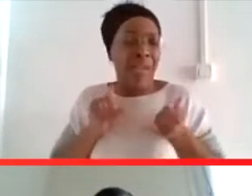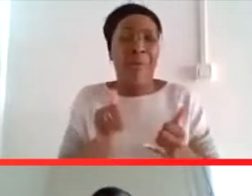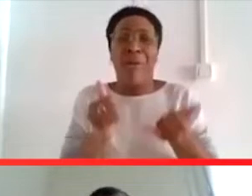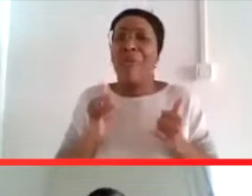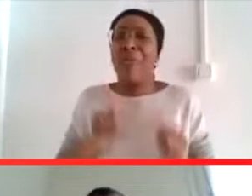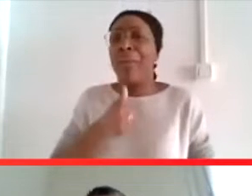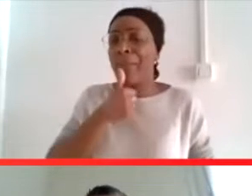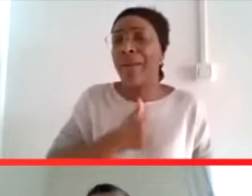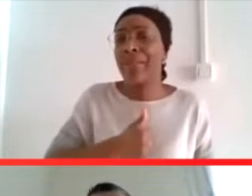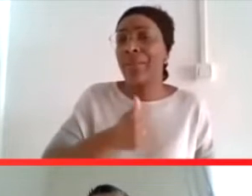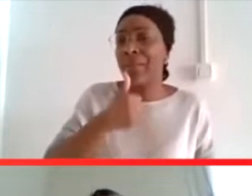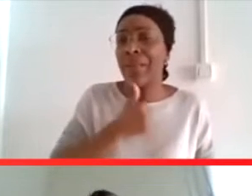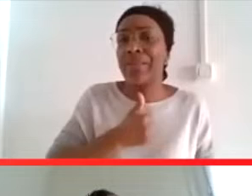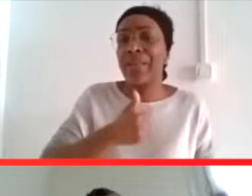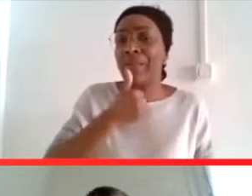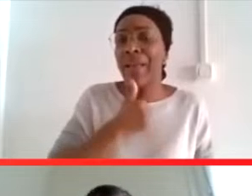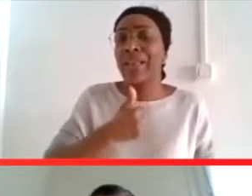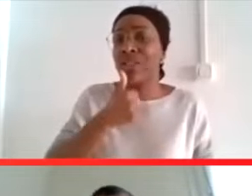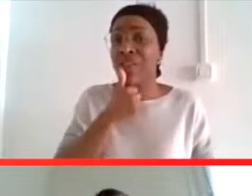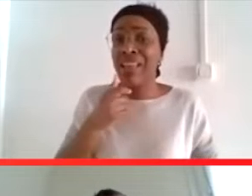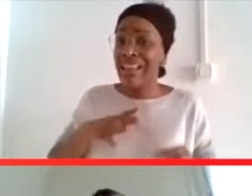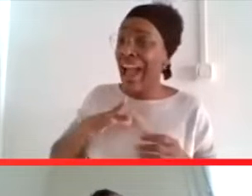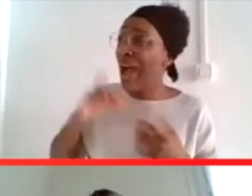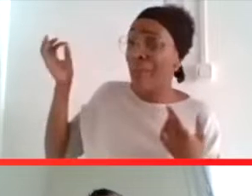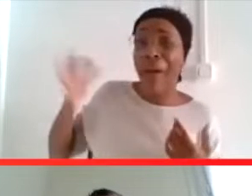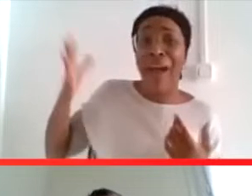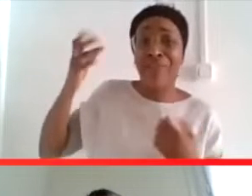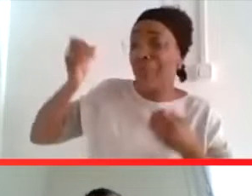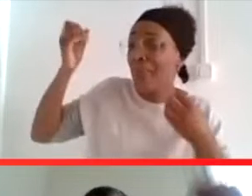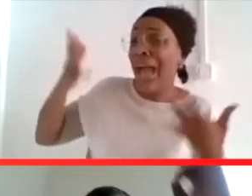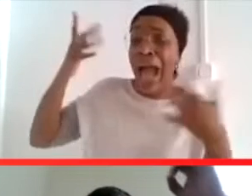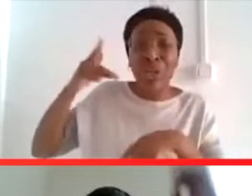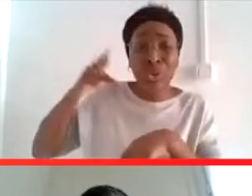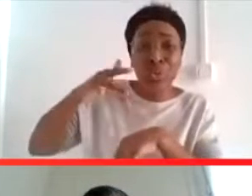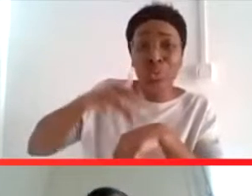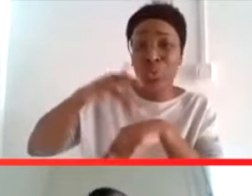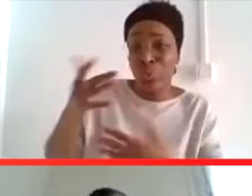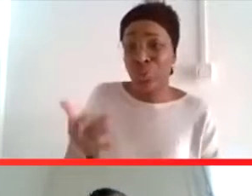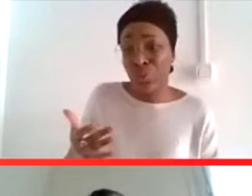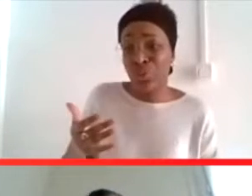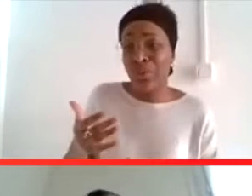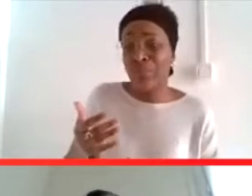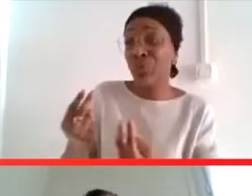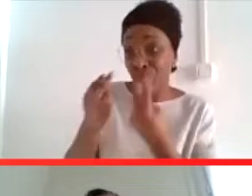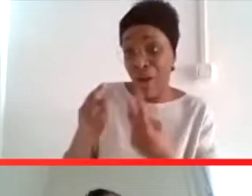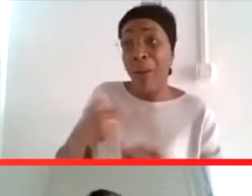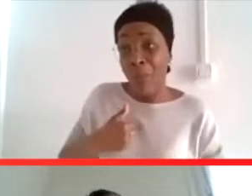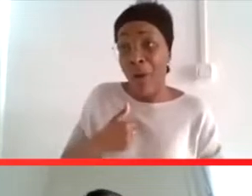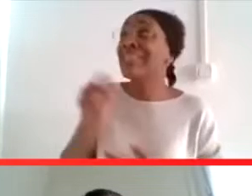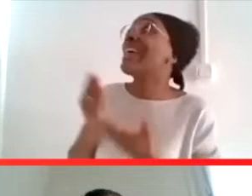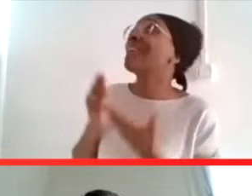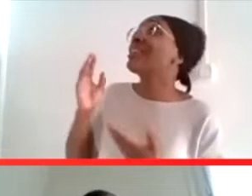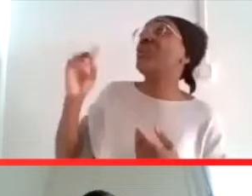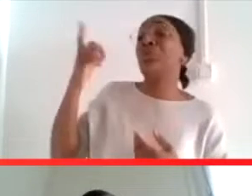apôtre et vous avez la preuve que je suis un serviteur de Dieu. C'est parce que j'ai une patience à toute épreuve. » Pas par ses